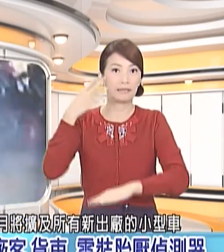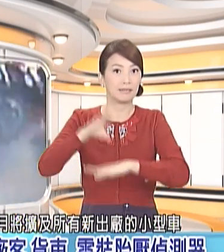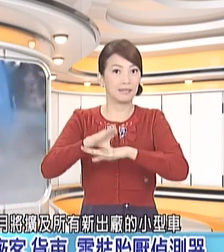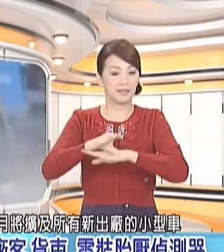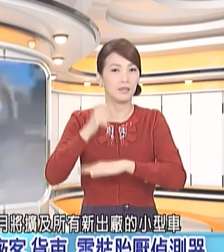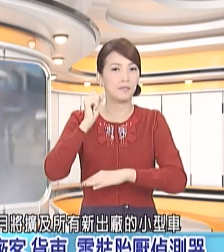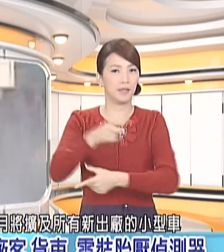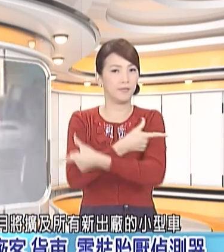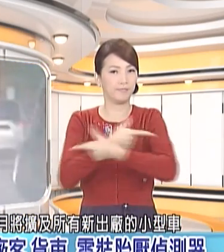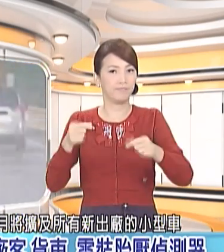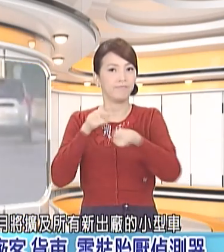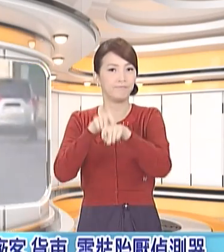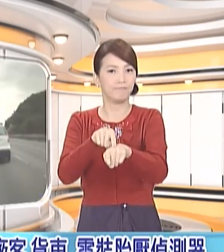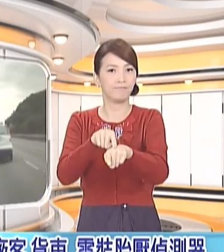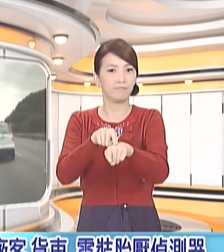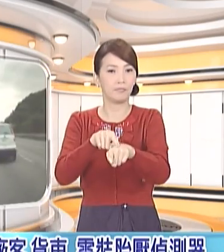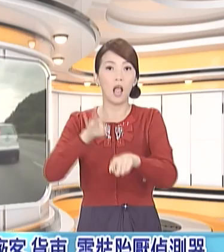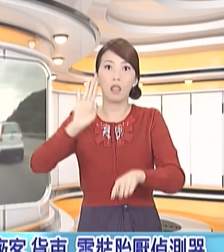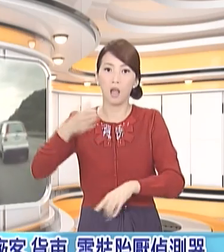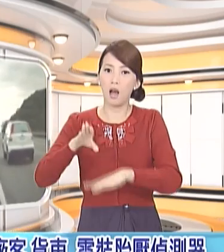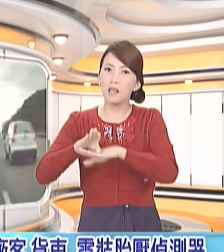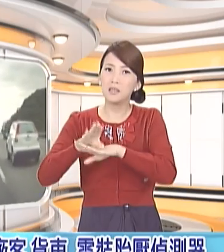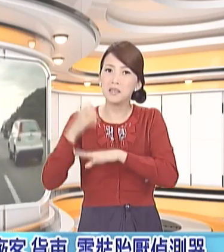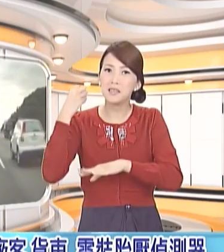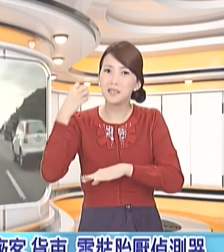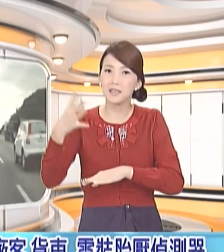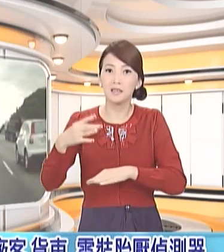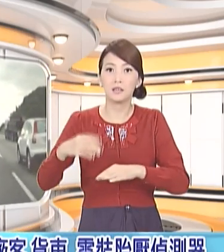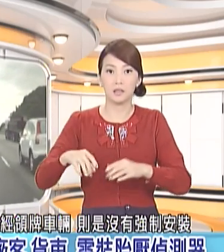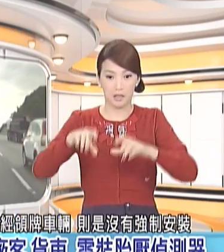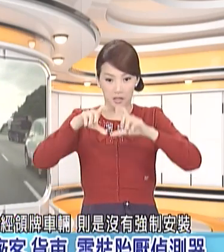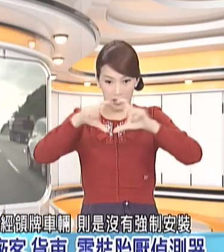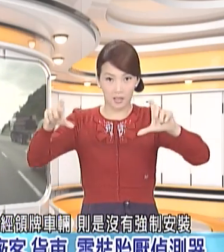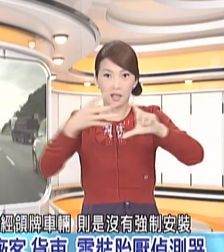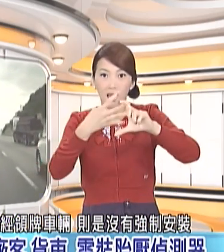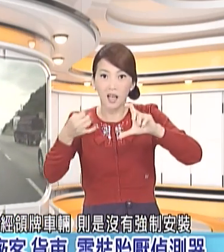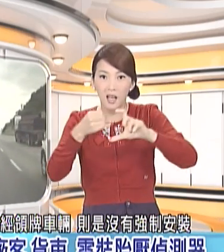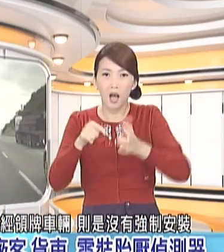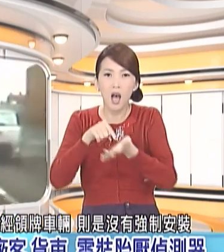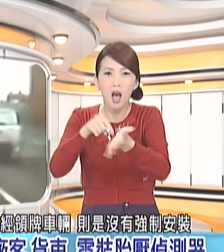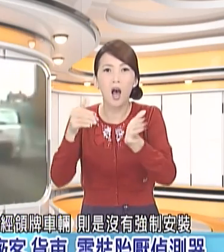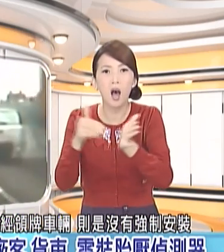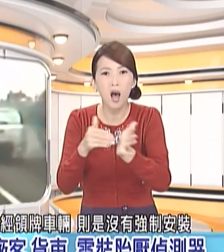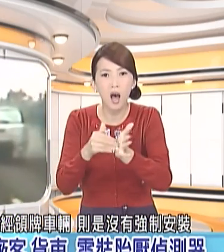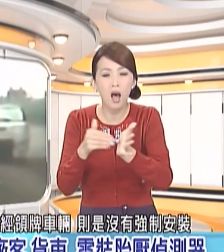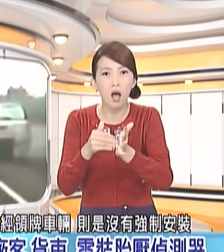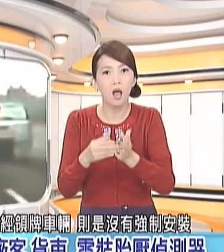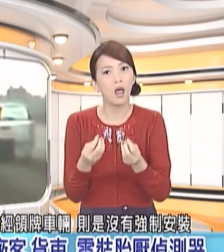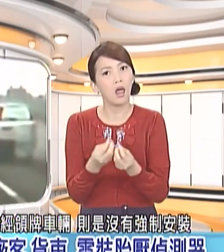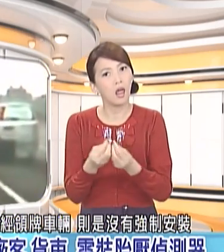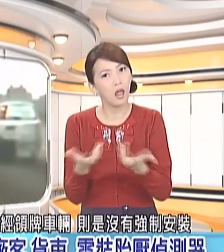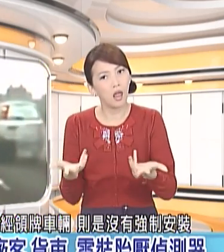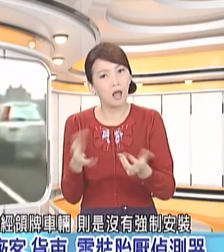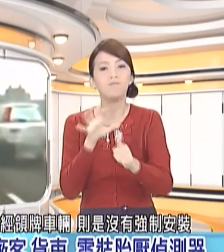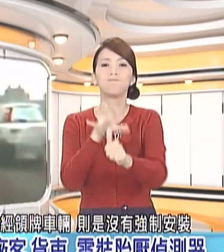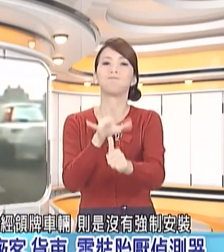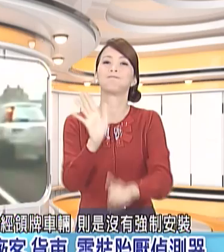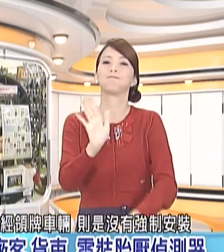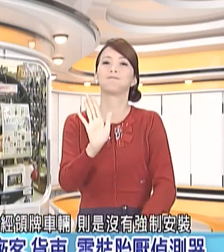型车，这些也都要安装。而至于现有的已经领牌的车辆，则是没有强制安